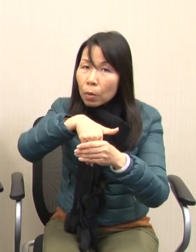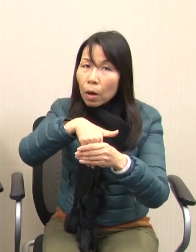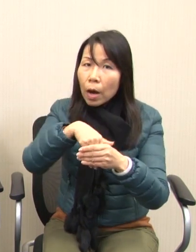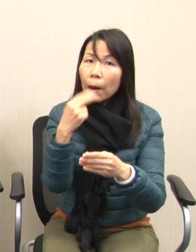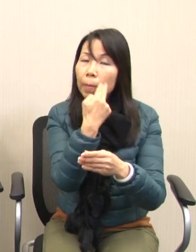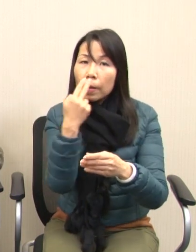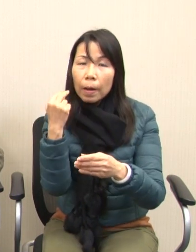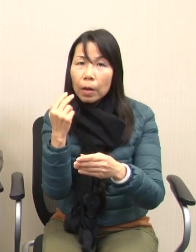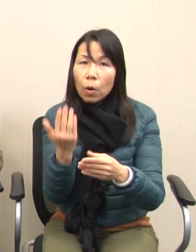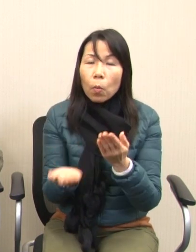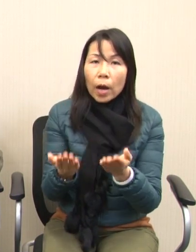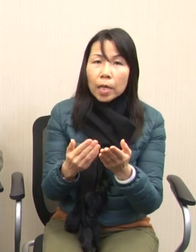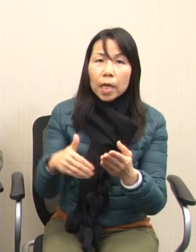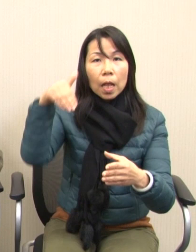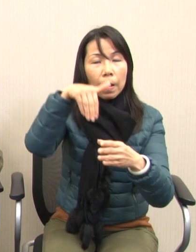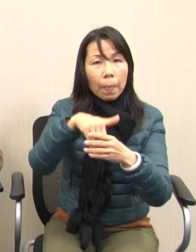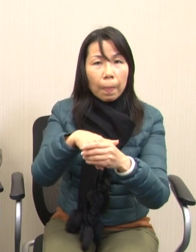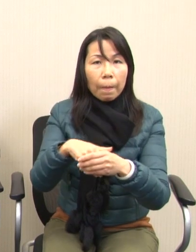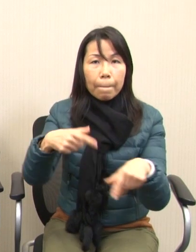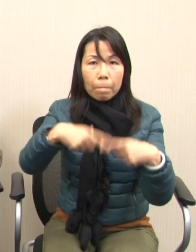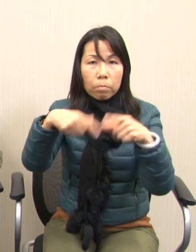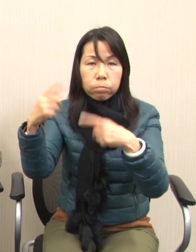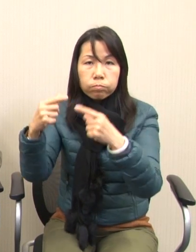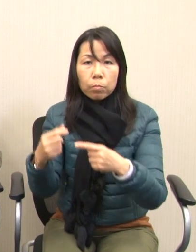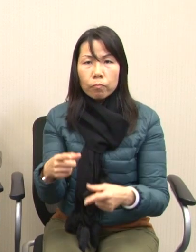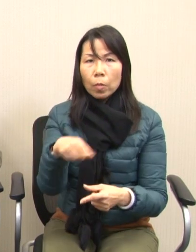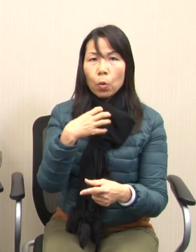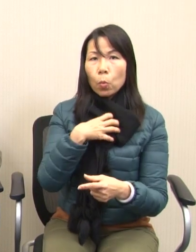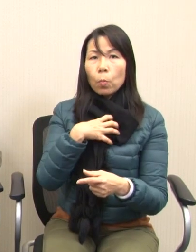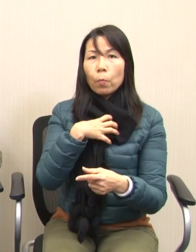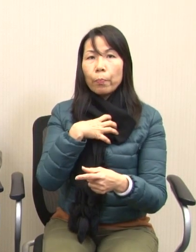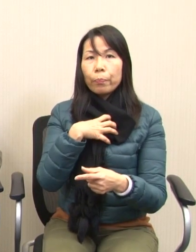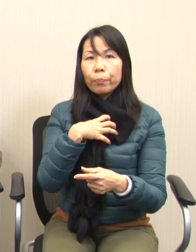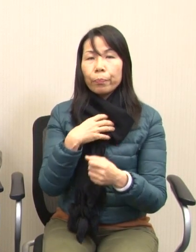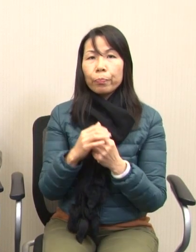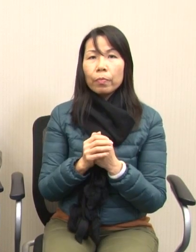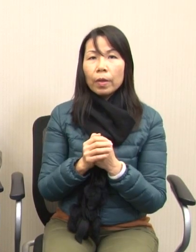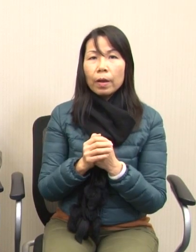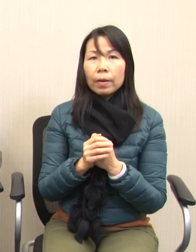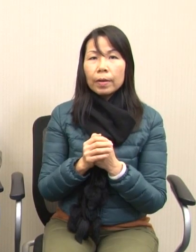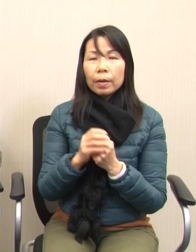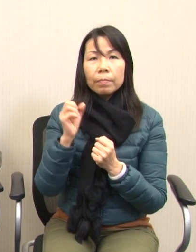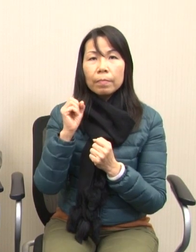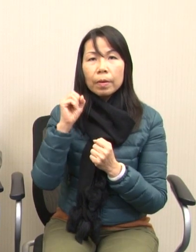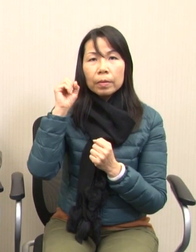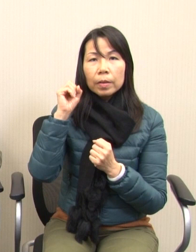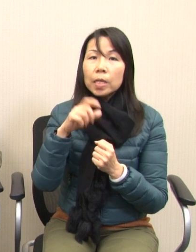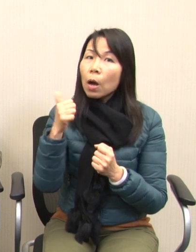曾俊華。 投阿佢林鄭又得。咁你覺得誒奇貨可居？我問